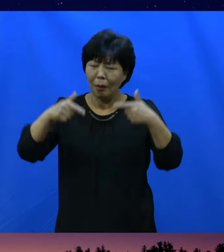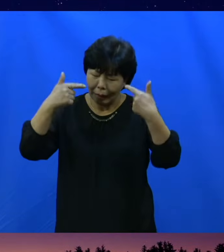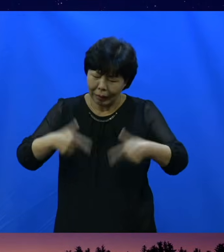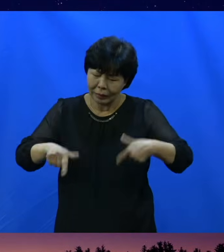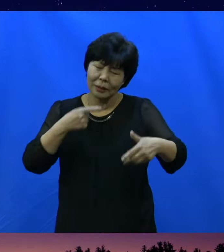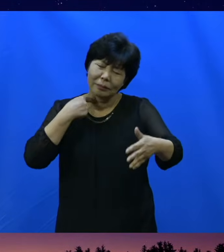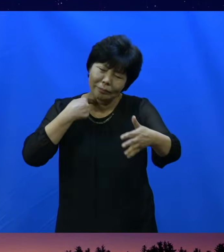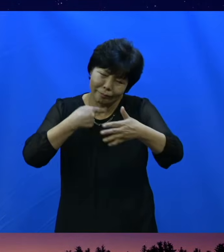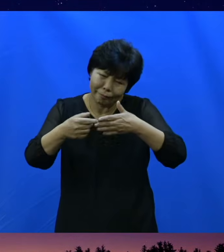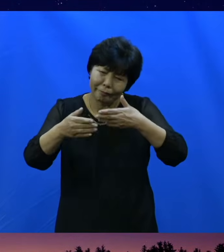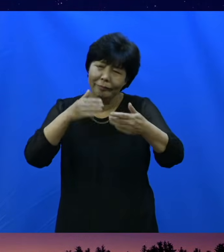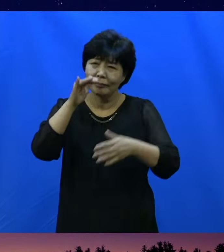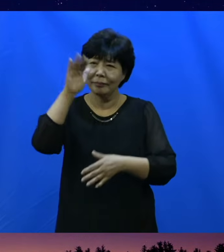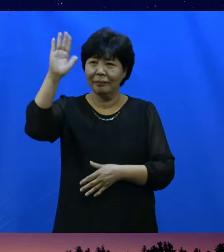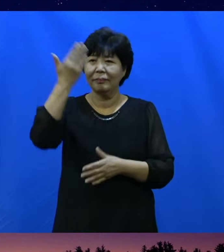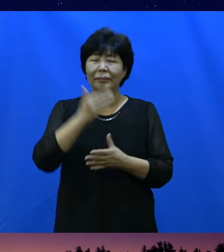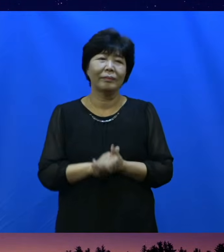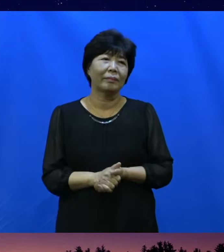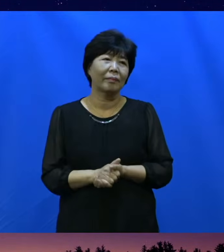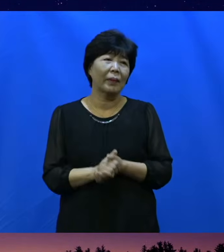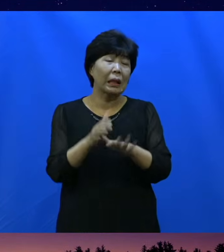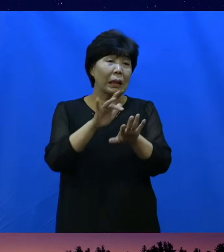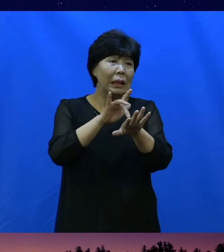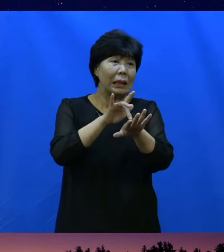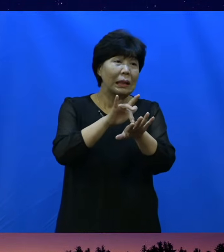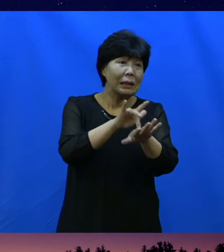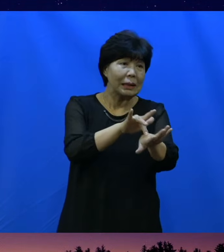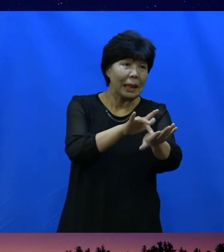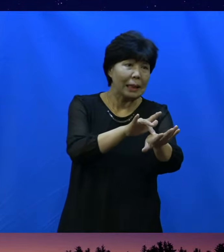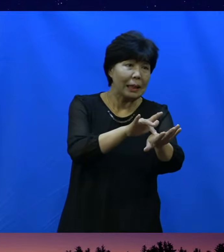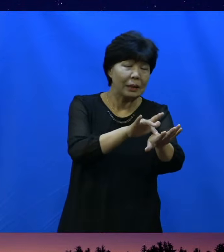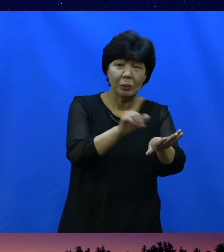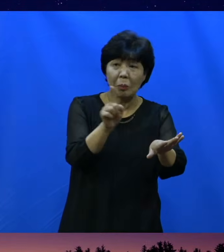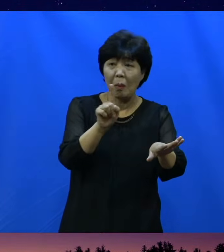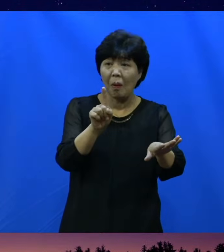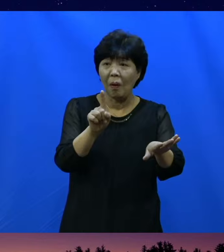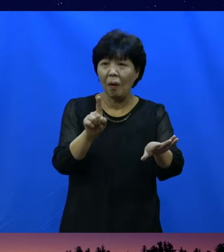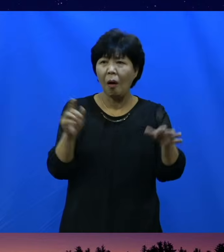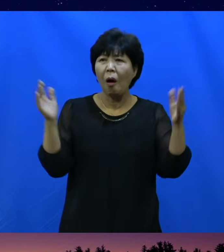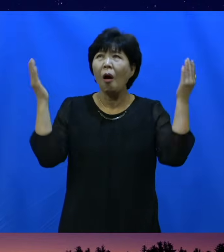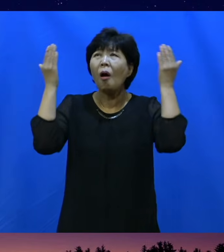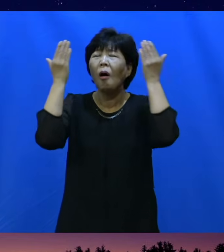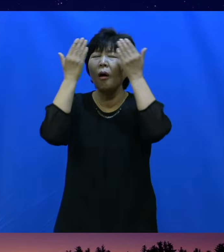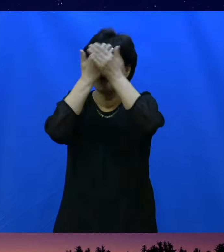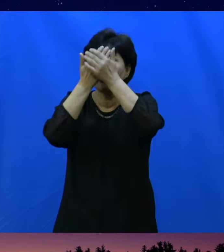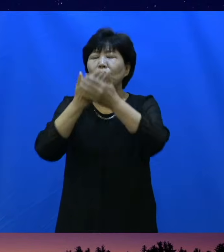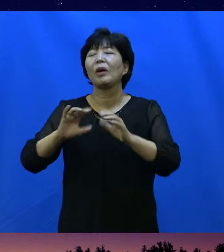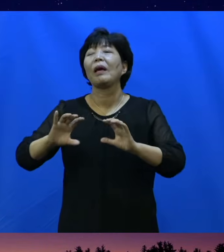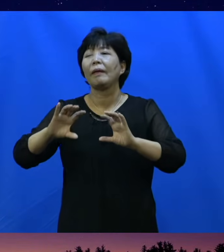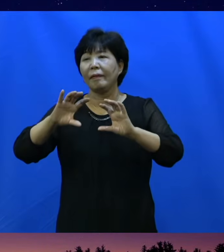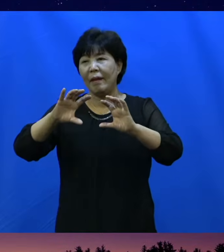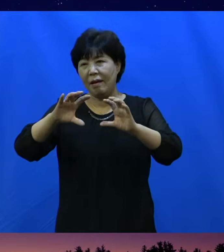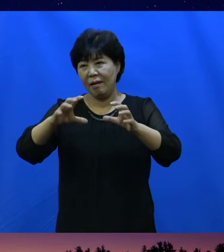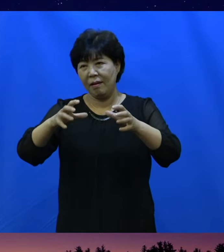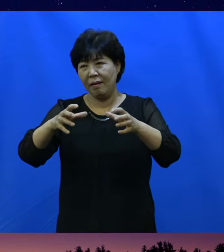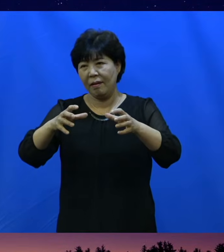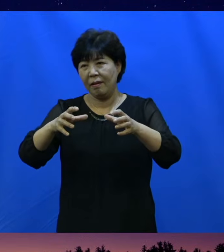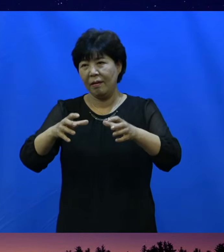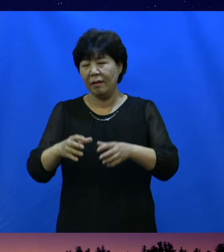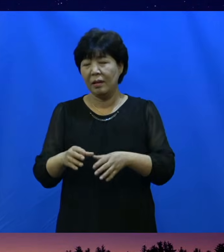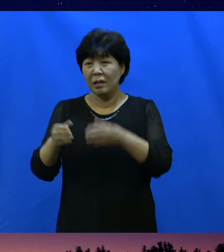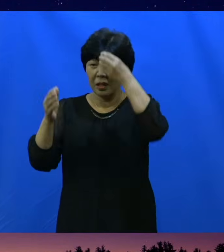현실이죠. 여러분, 사단의 왕국은 실제합니다. 어둠의 나라는 성도들의 삶을 늘 기웃거리며